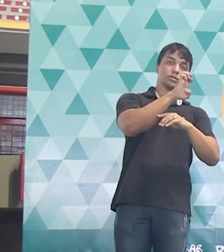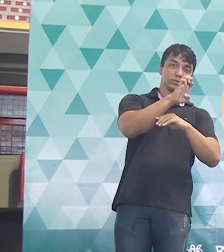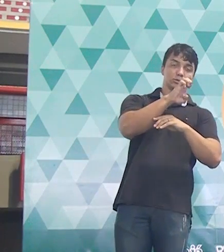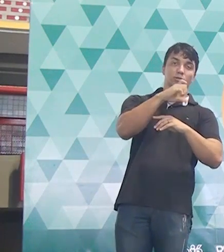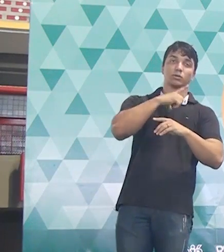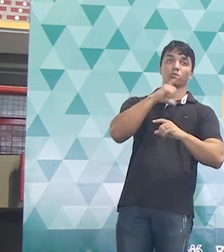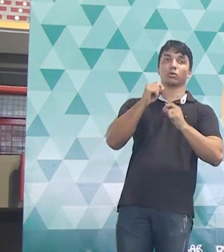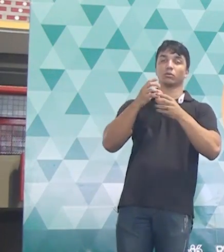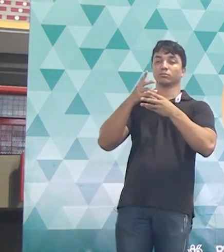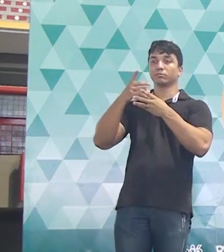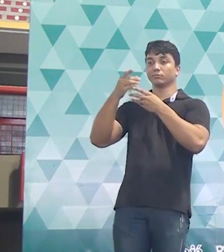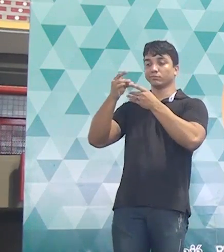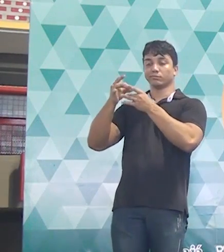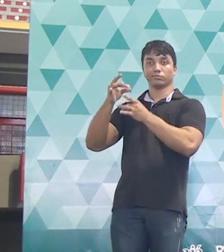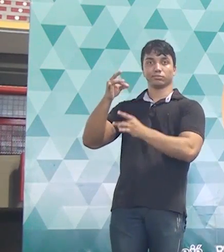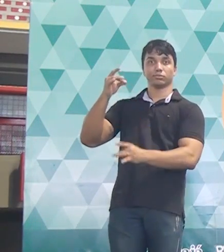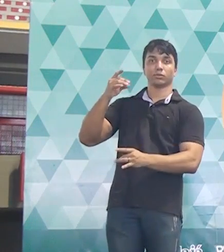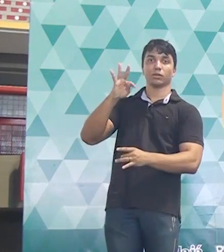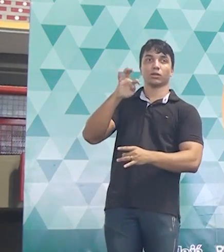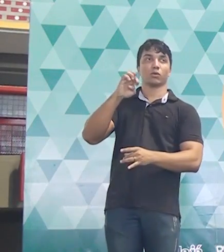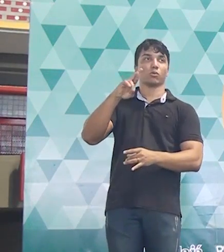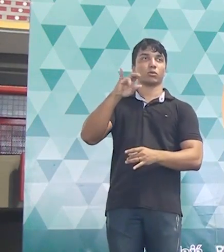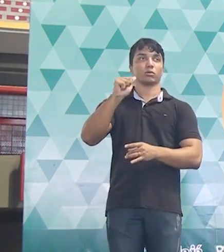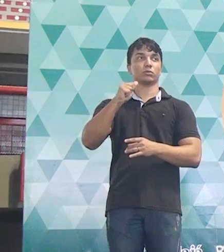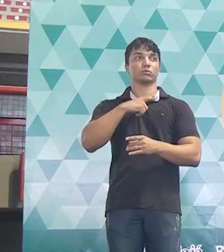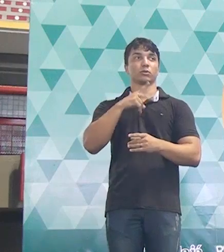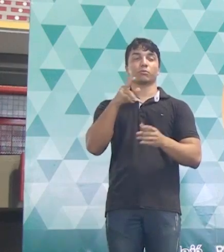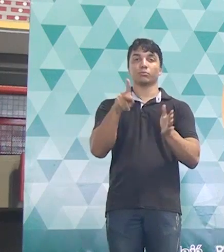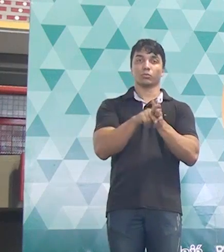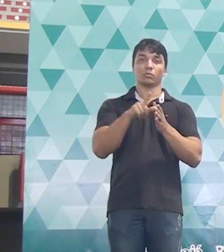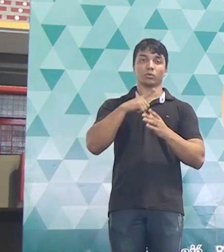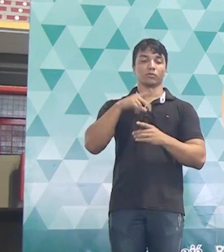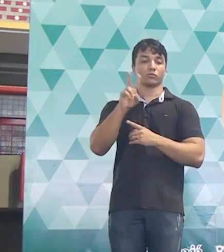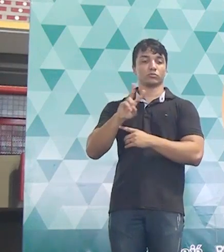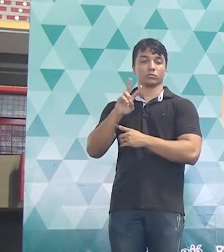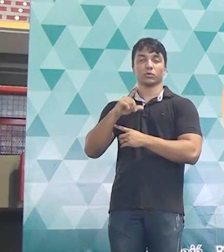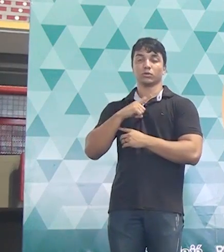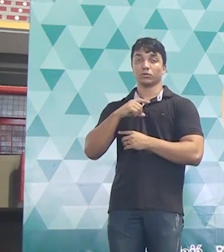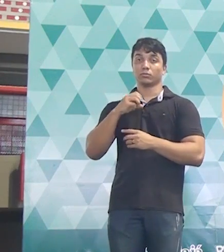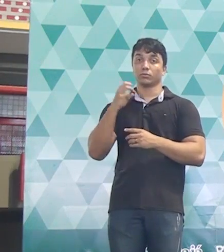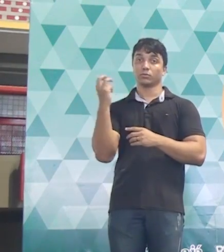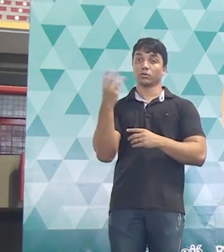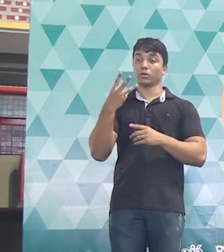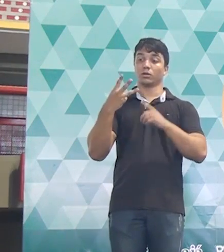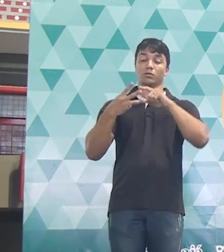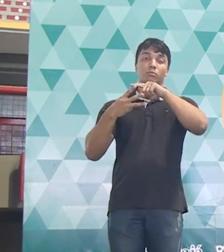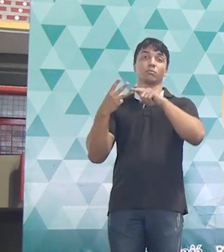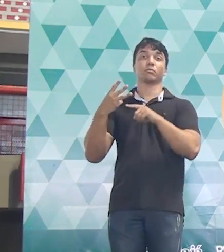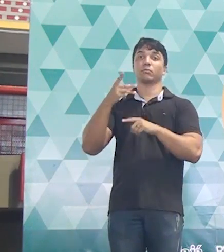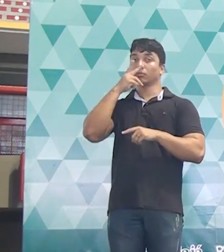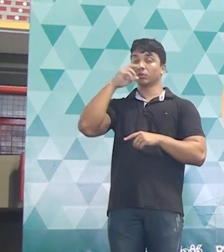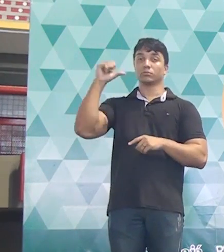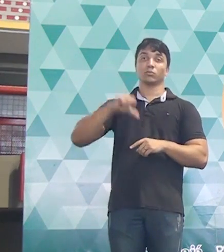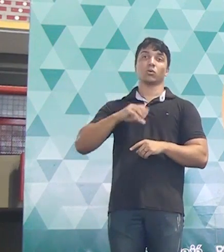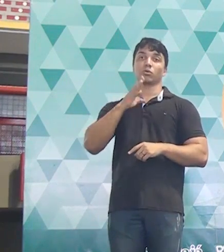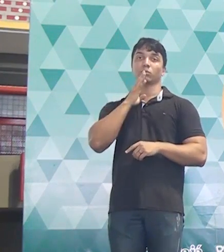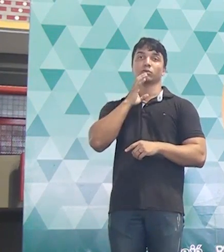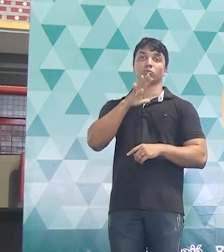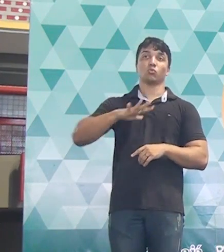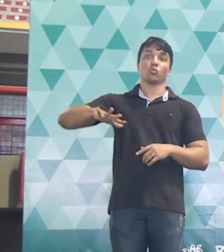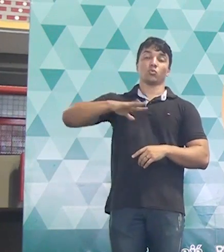várias teorias, tem 3 que são cobradas em vestibulares. E dessas 3 tem uma que é mais conhecida,